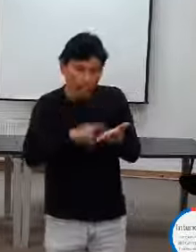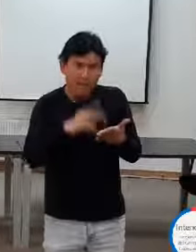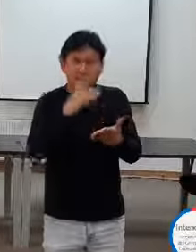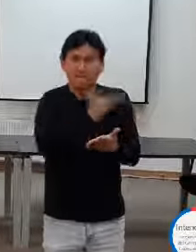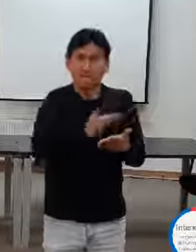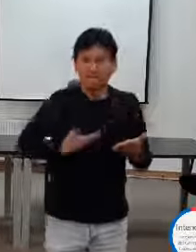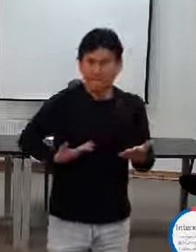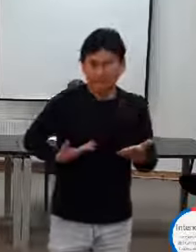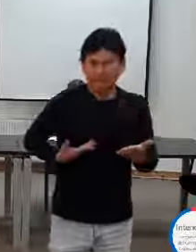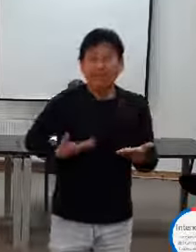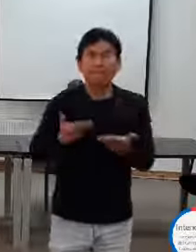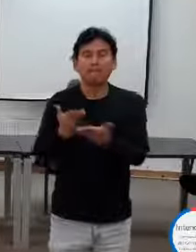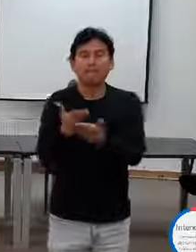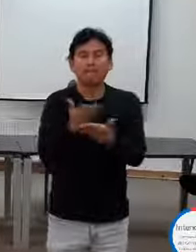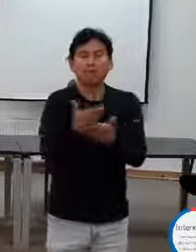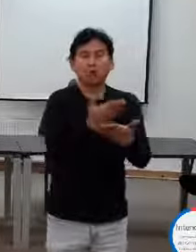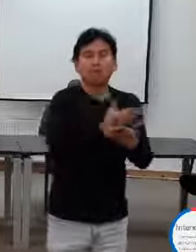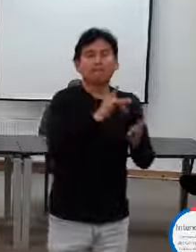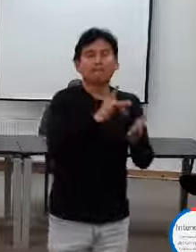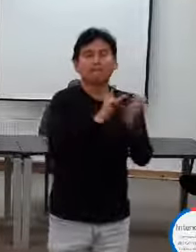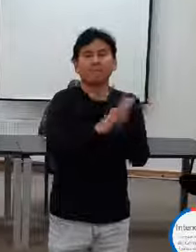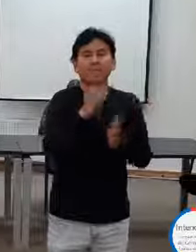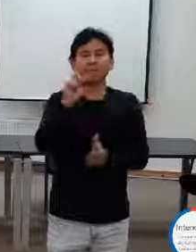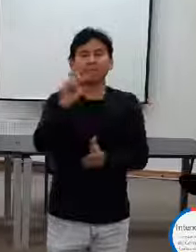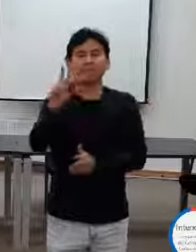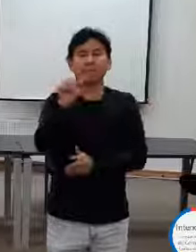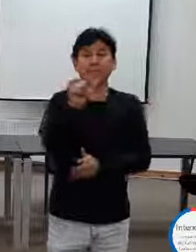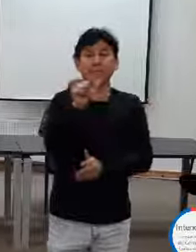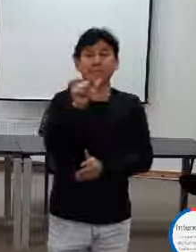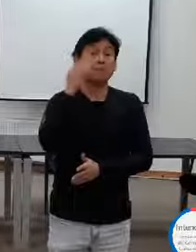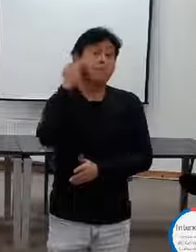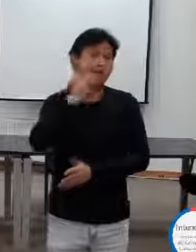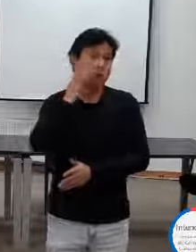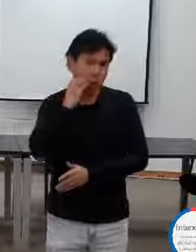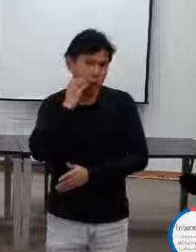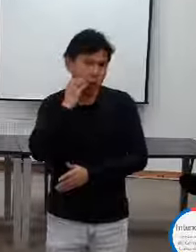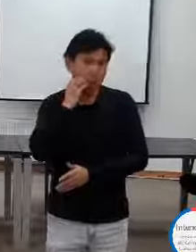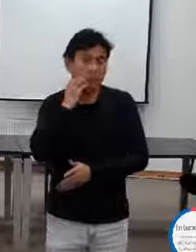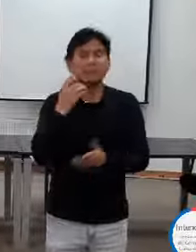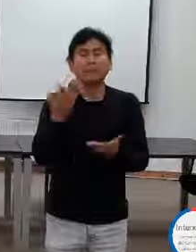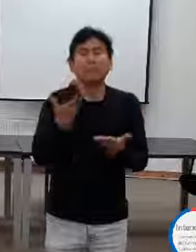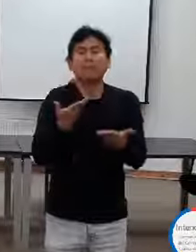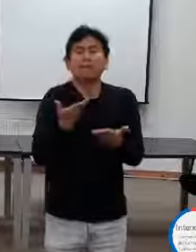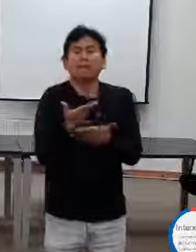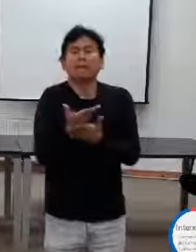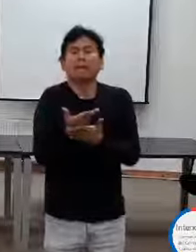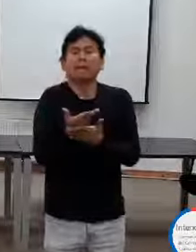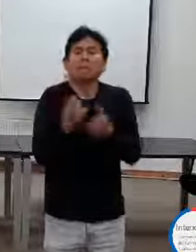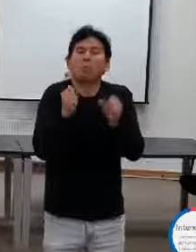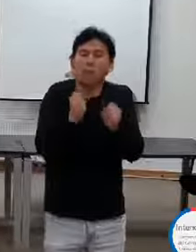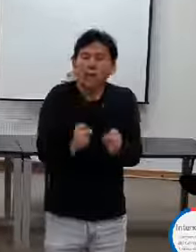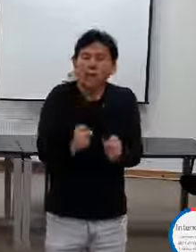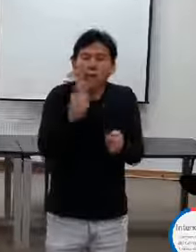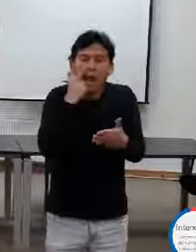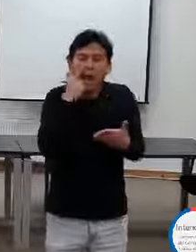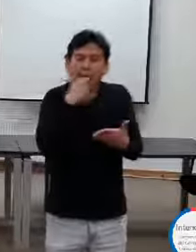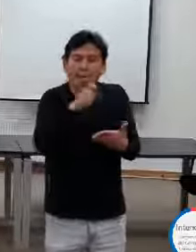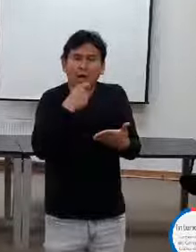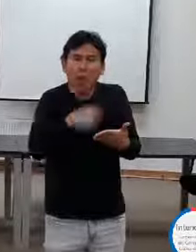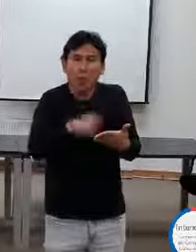Laremu es este al que hago mención, que tiene fecha de ayer, 26 de mayo, y que lo que solicitan es que se pueda evaluar